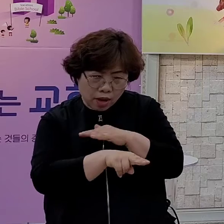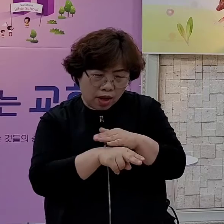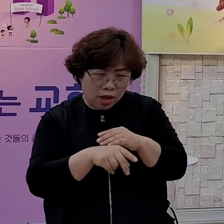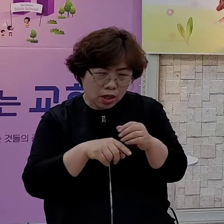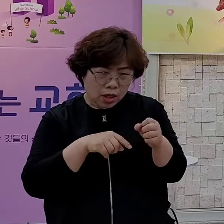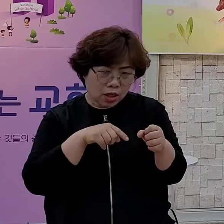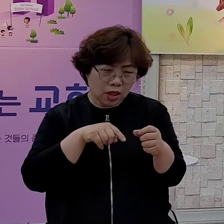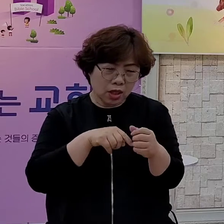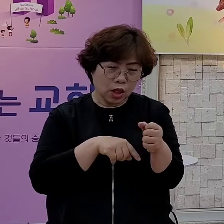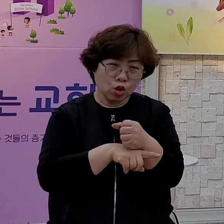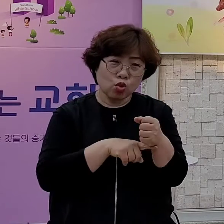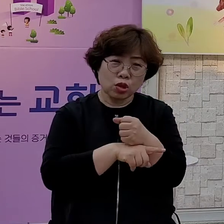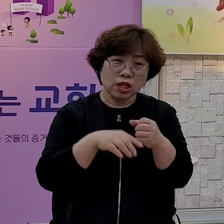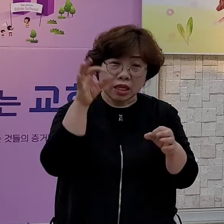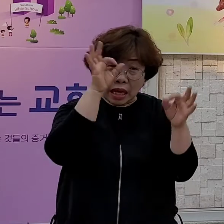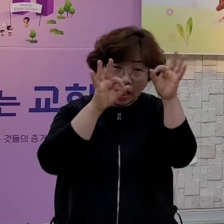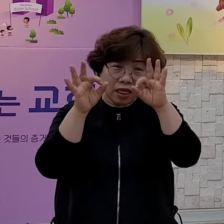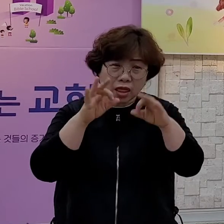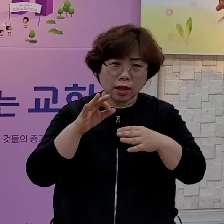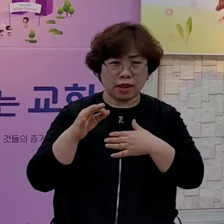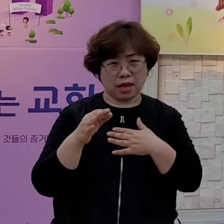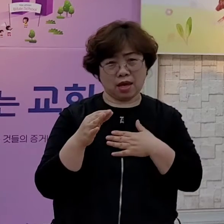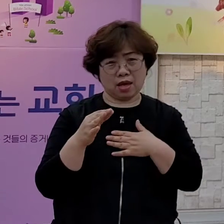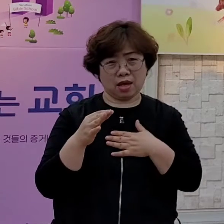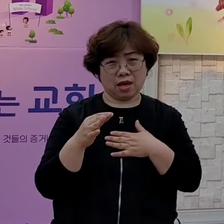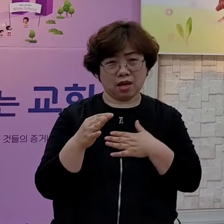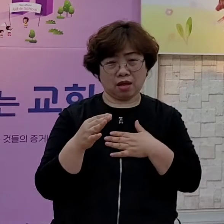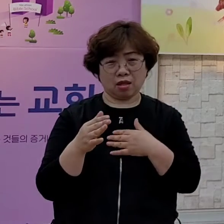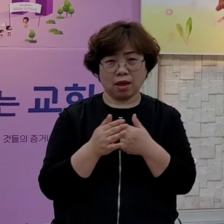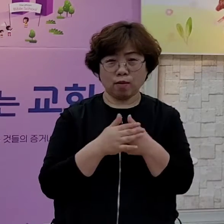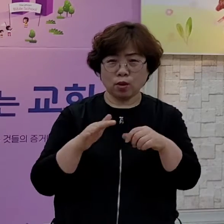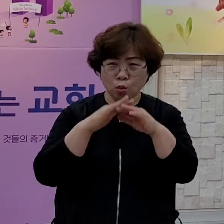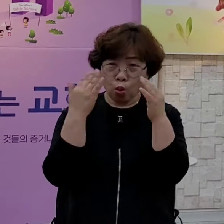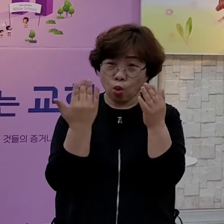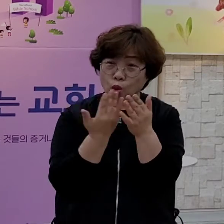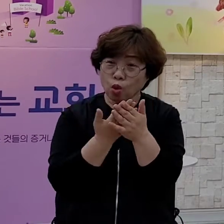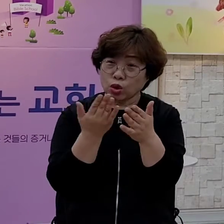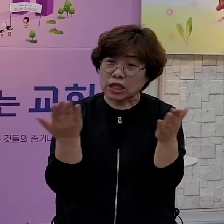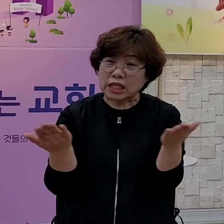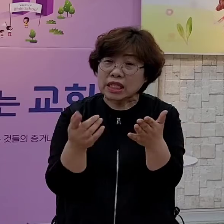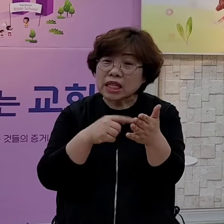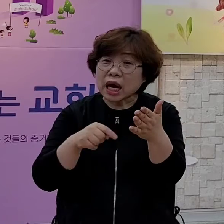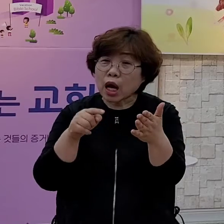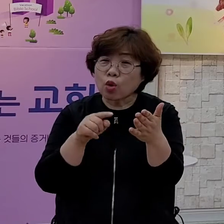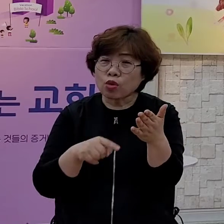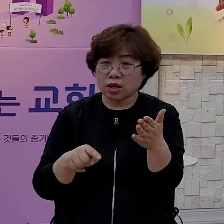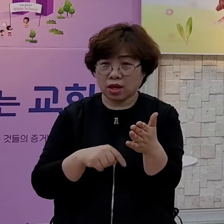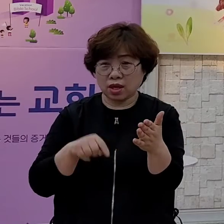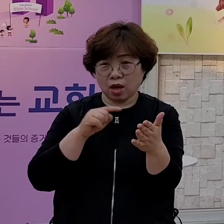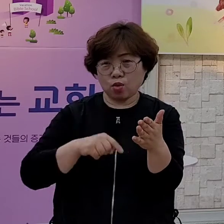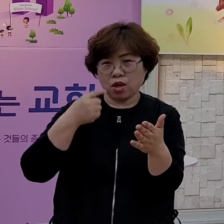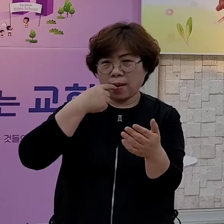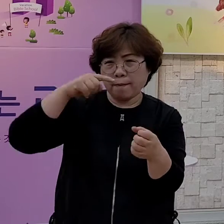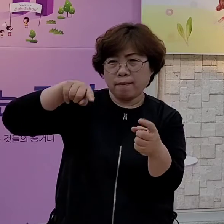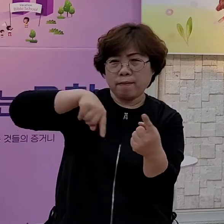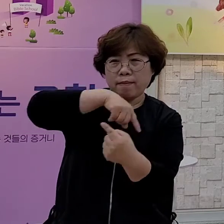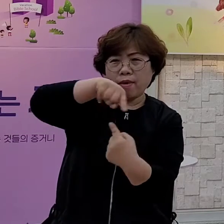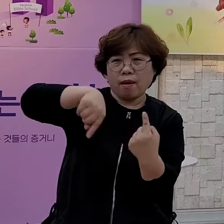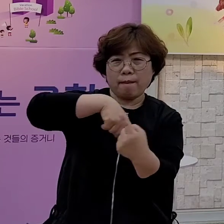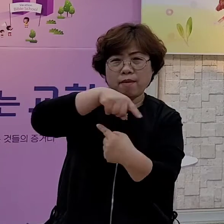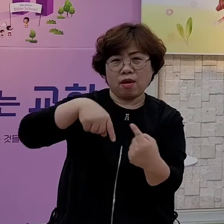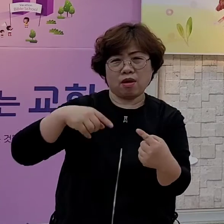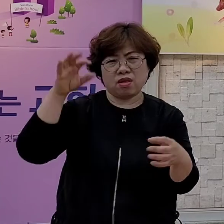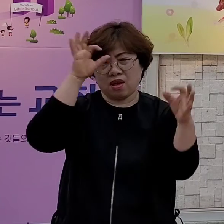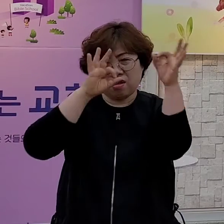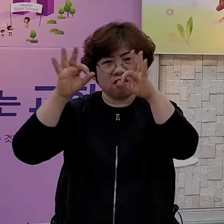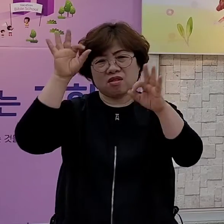가서 안 하겠어요? 이 변명 참 많단 말이죠. 근데 그 변명 가운데 가장 우리가 잘하는 하나가